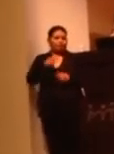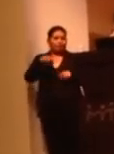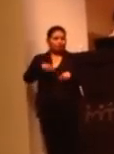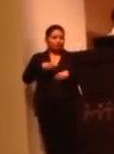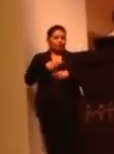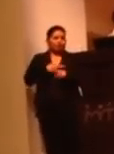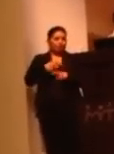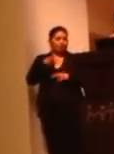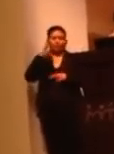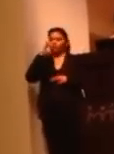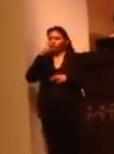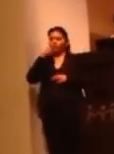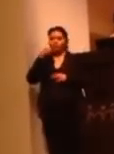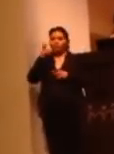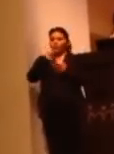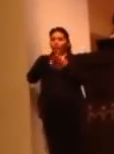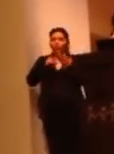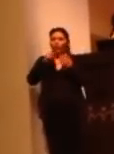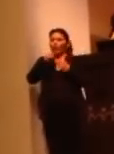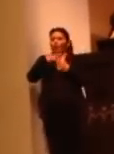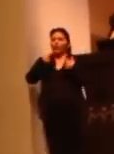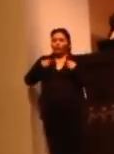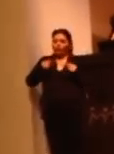no se presentan en todos los pacientes.